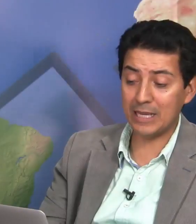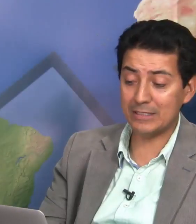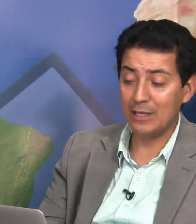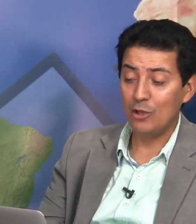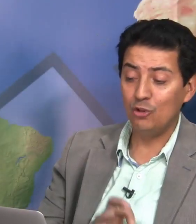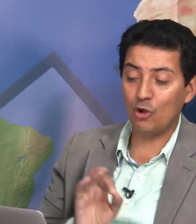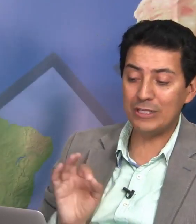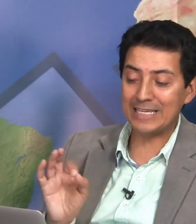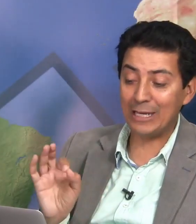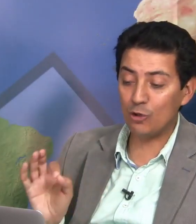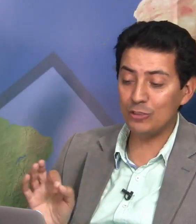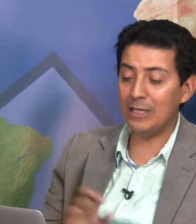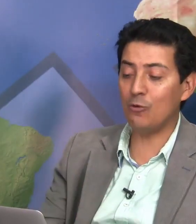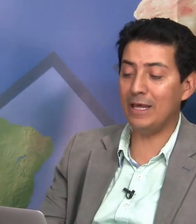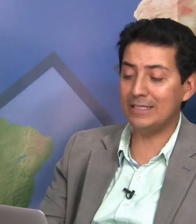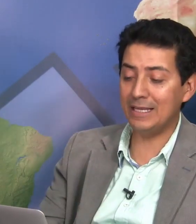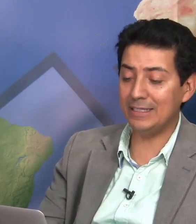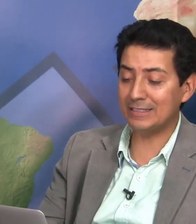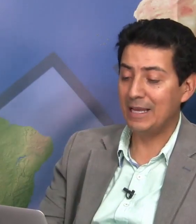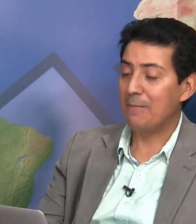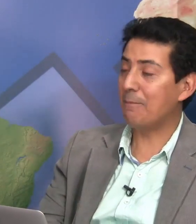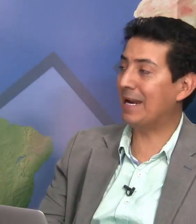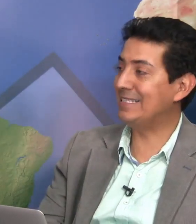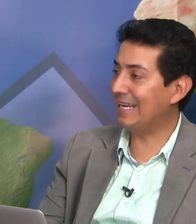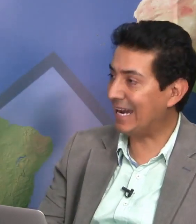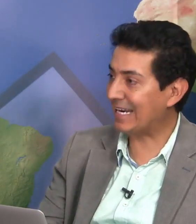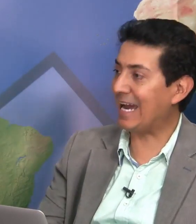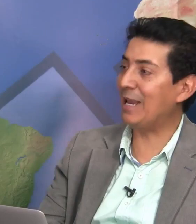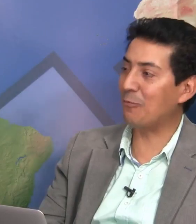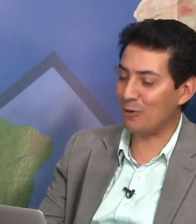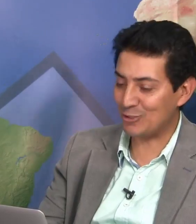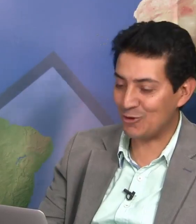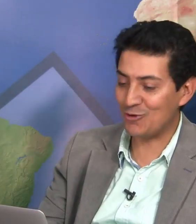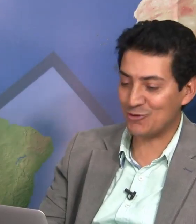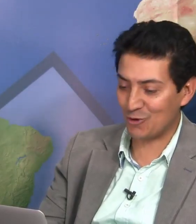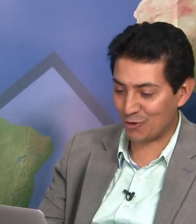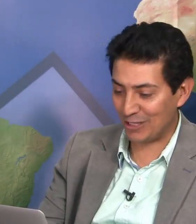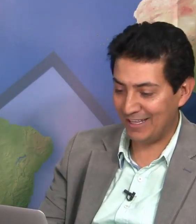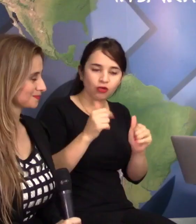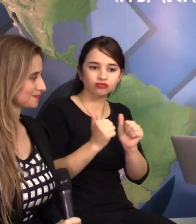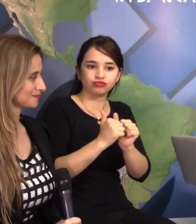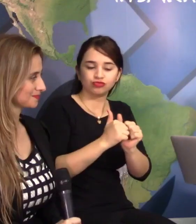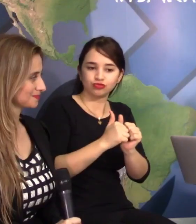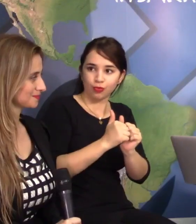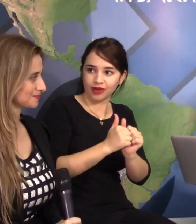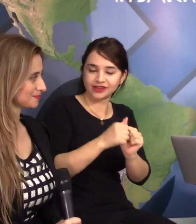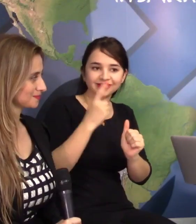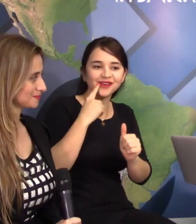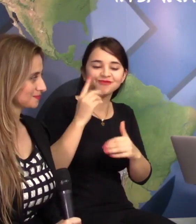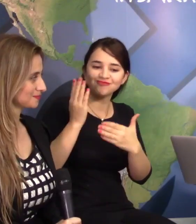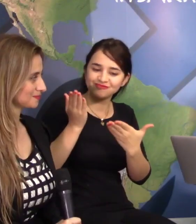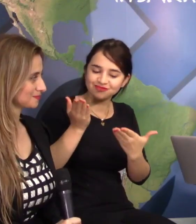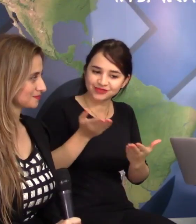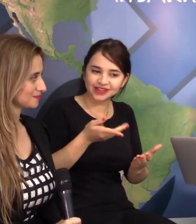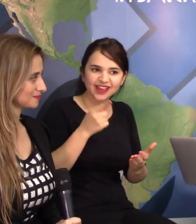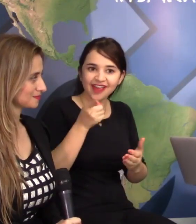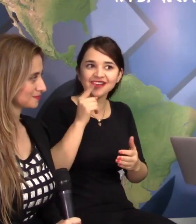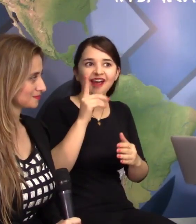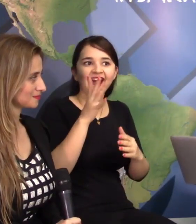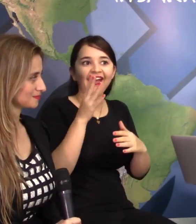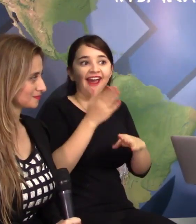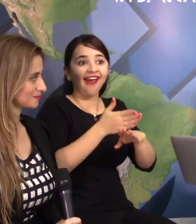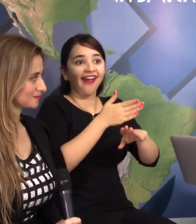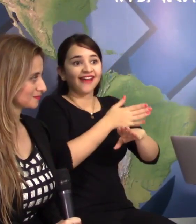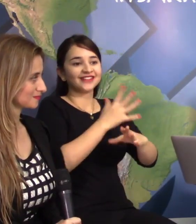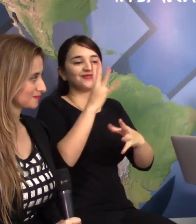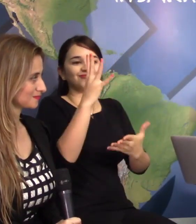teatro, sketches, donde se incluye el lenguaje de señas para llegar a la población sorda. Además, Alba Luz fue ganadora de CESO